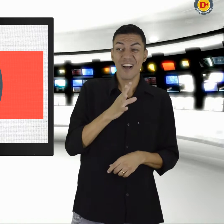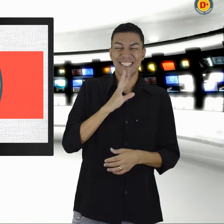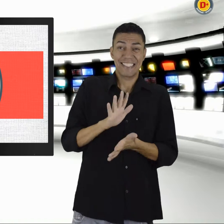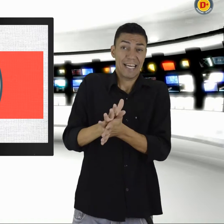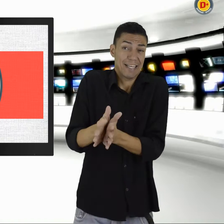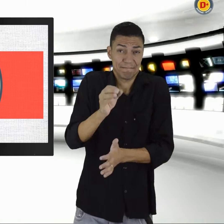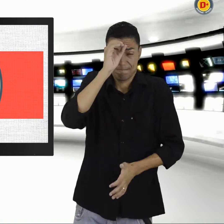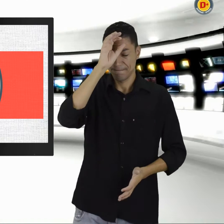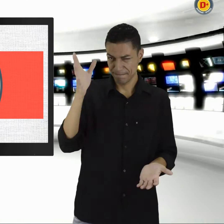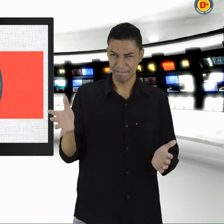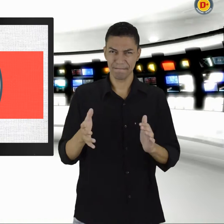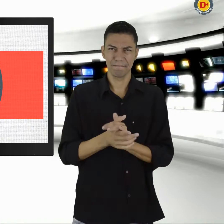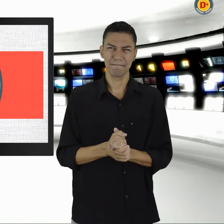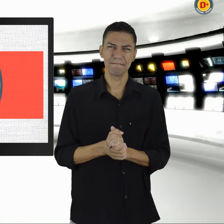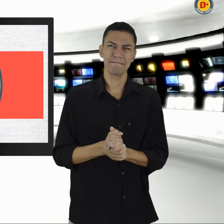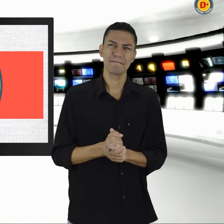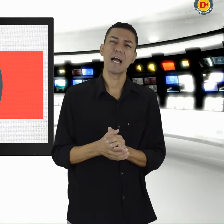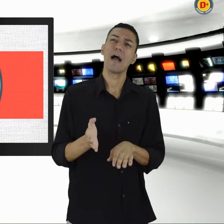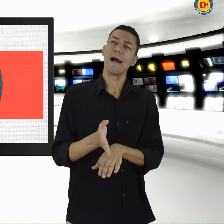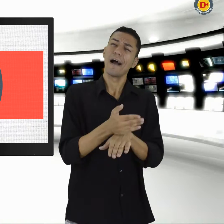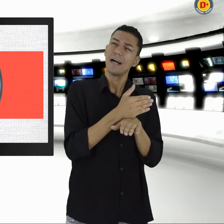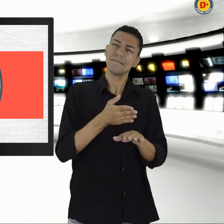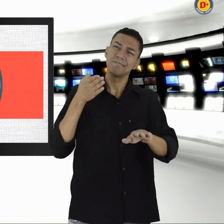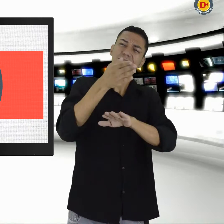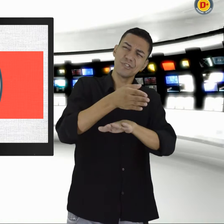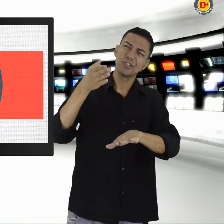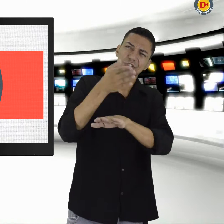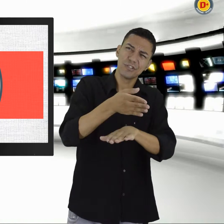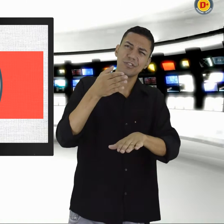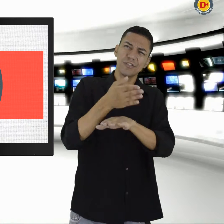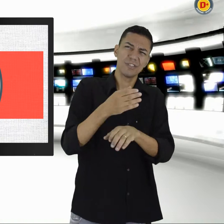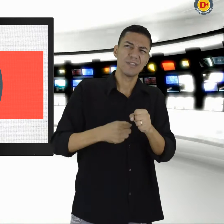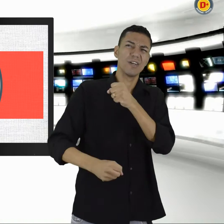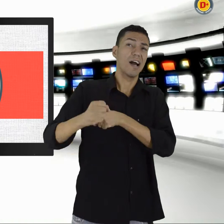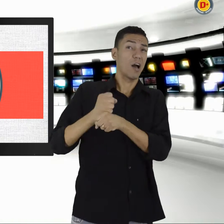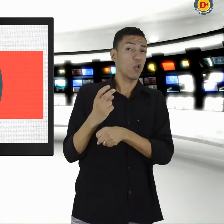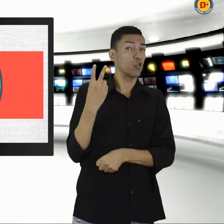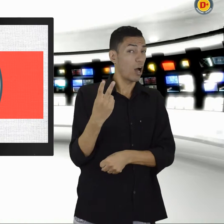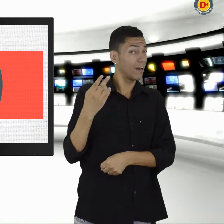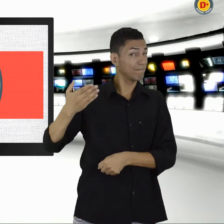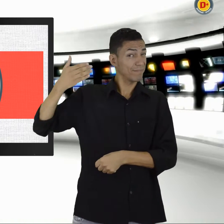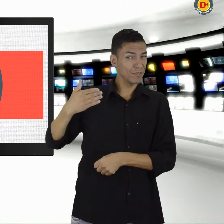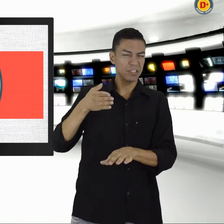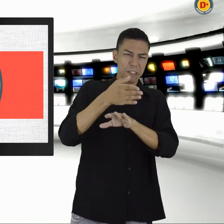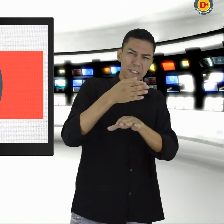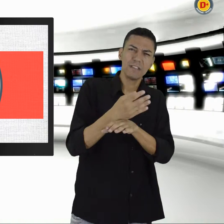de reabilitação auditiva envolvendo fonoaudiologia e toda a família. Minha mãe teve um papel